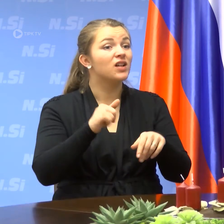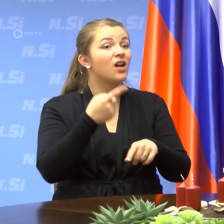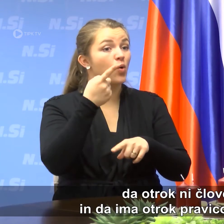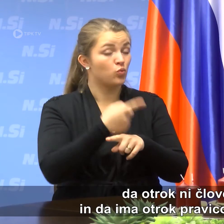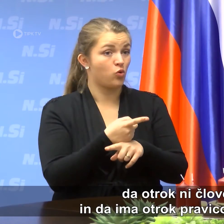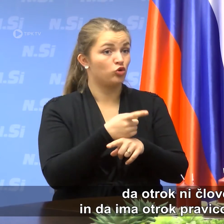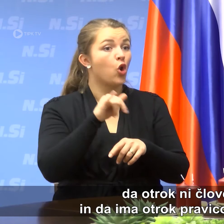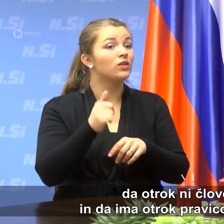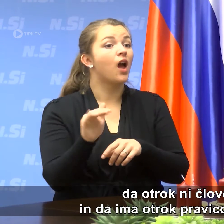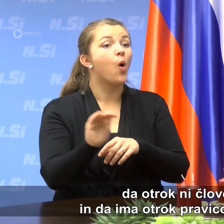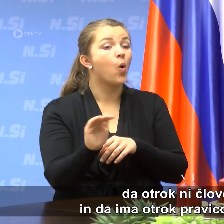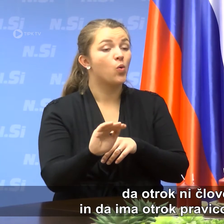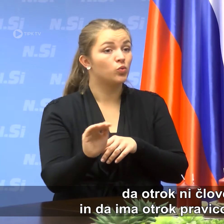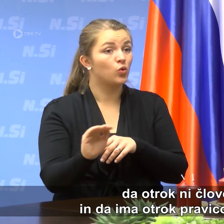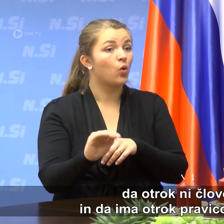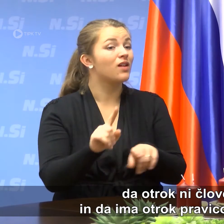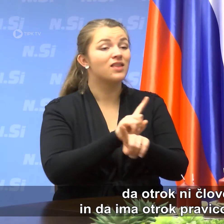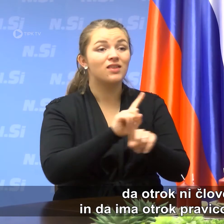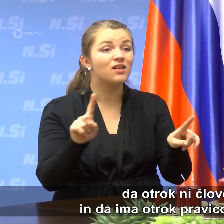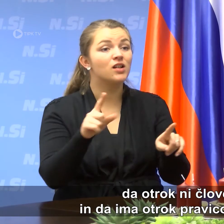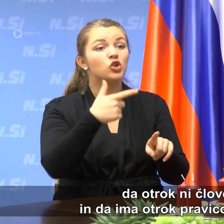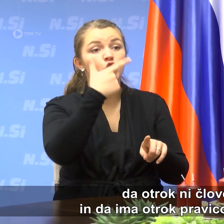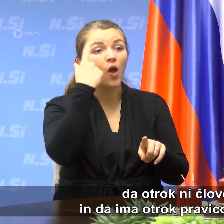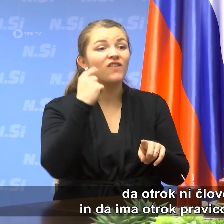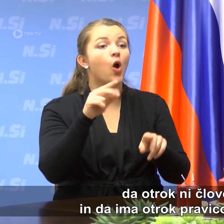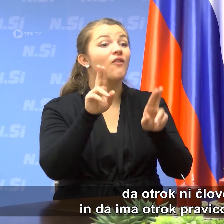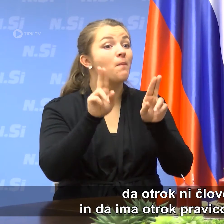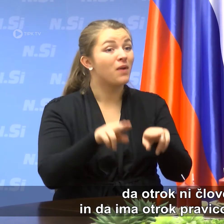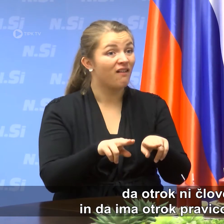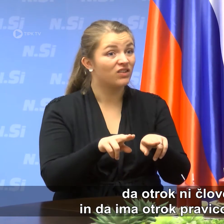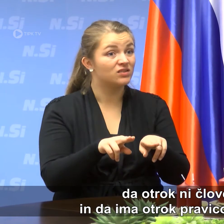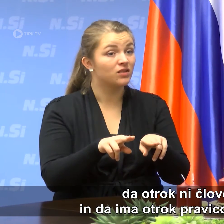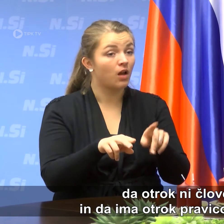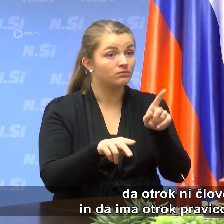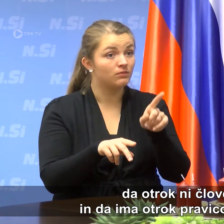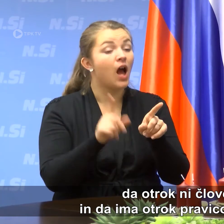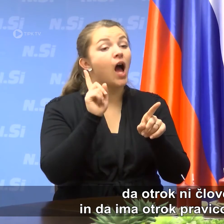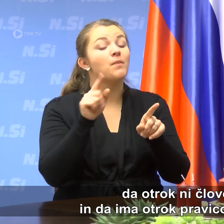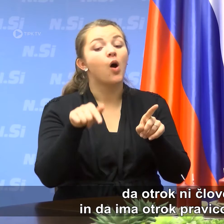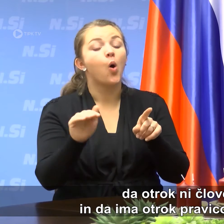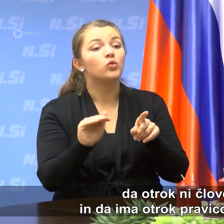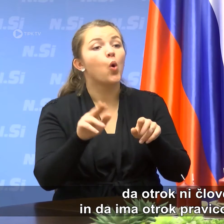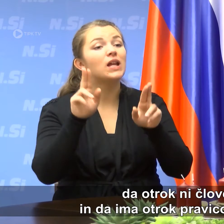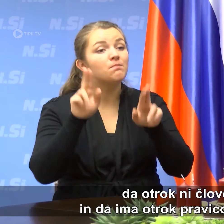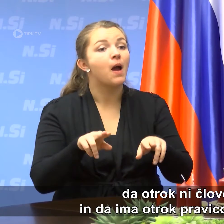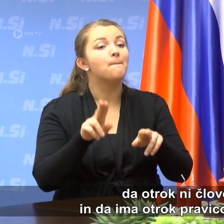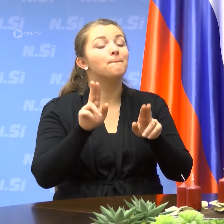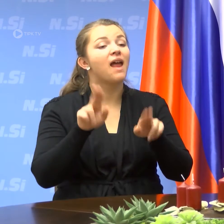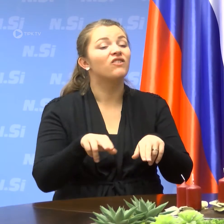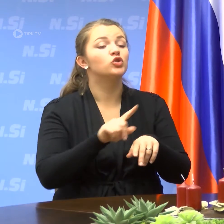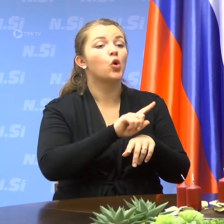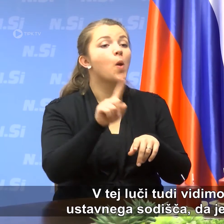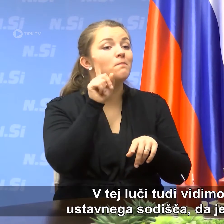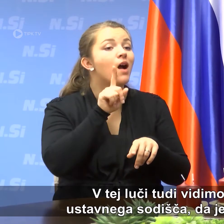odločilo, da otrok ni človekova pravica in da ima otrok pravico do mame in očeta.